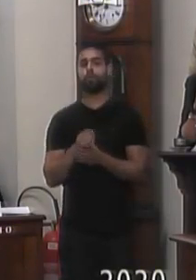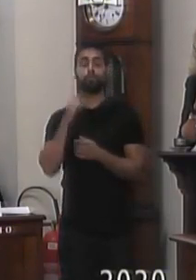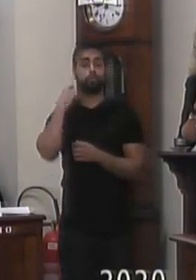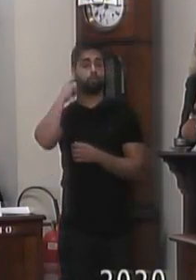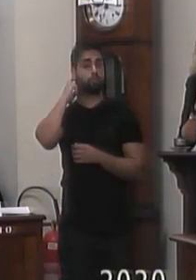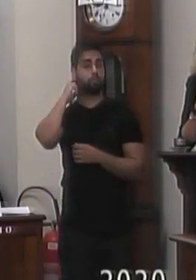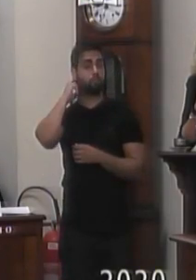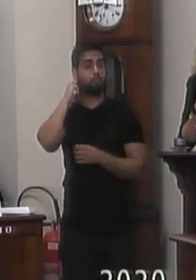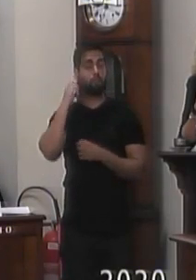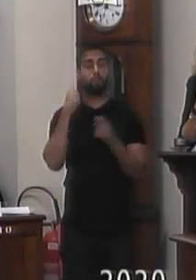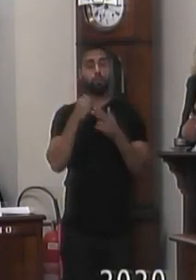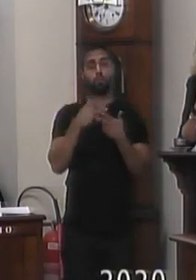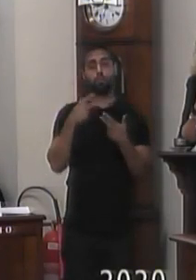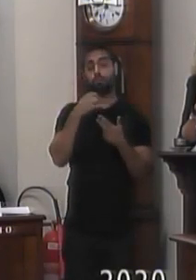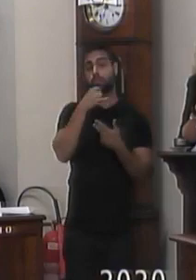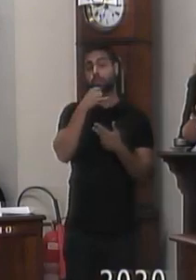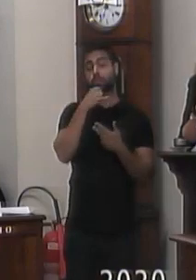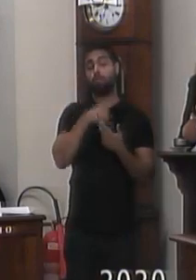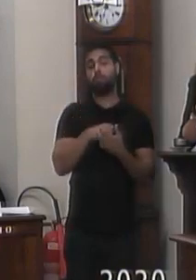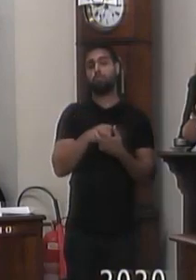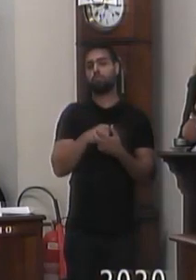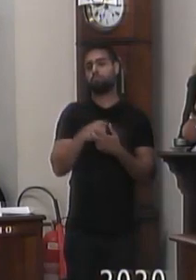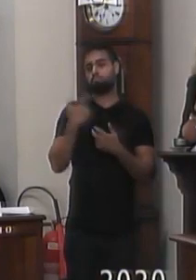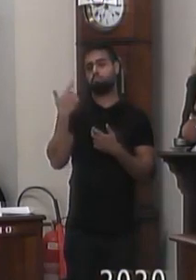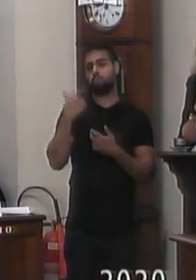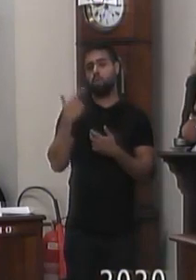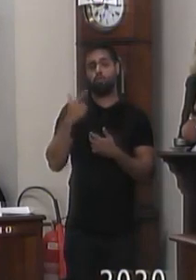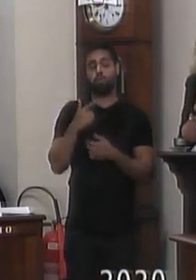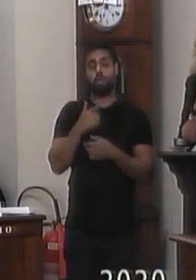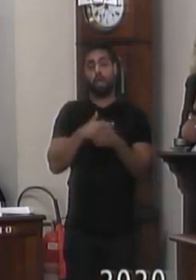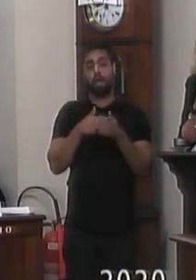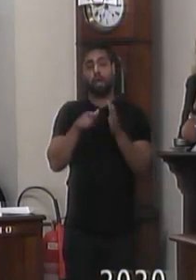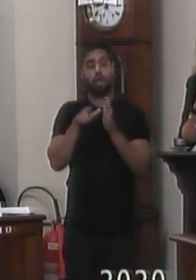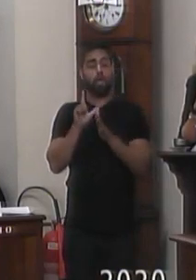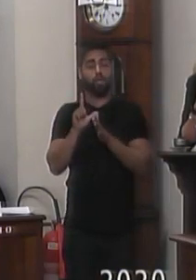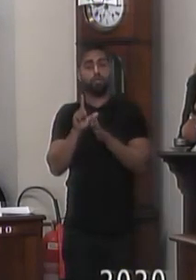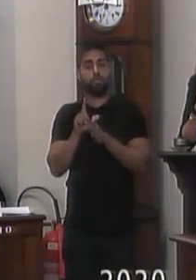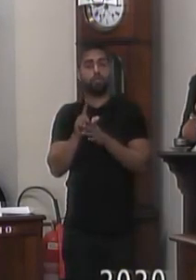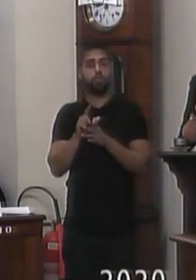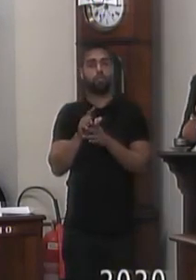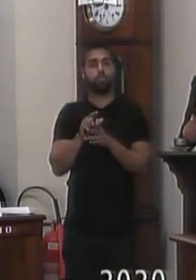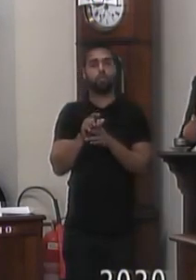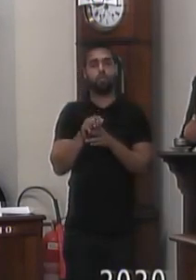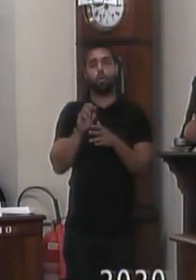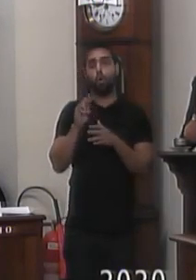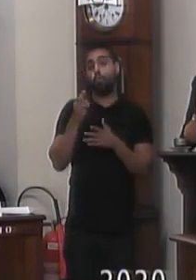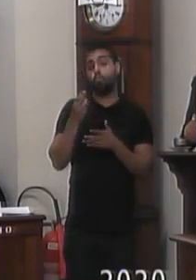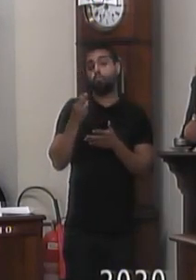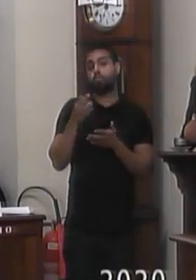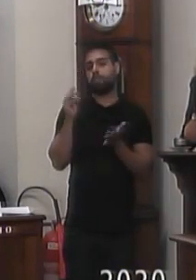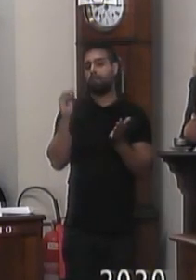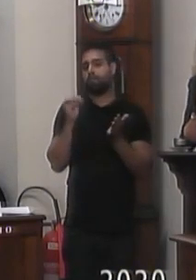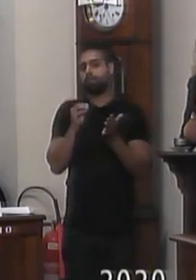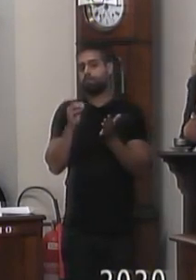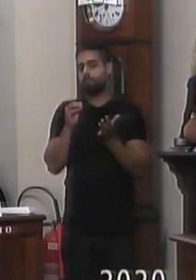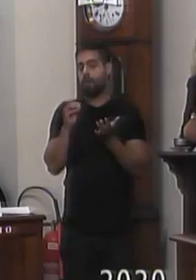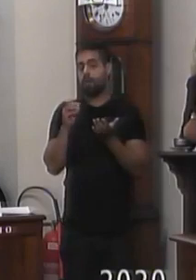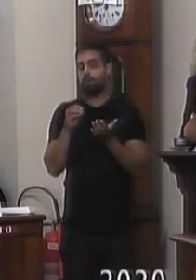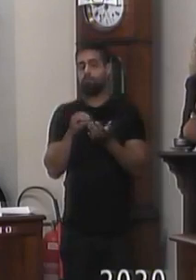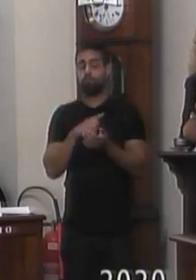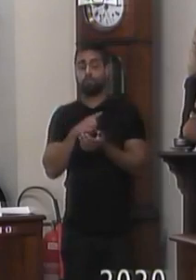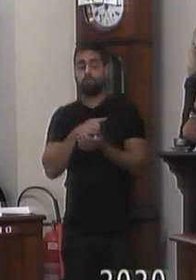mesmo, de coisas que não eram feitas, não eram taxadas ou deficientemente taxadas. Então, eu acredito que o aumento